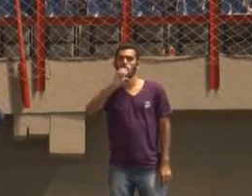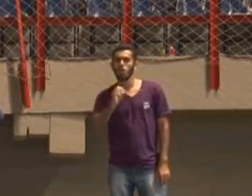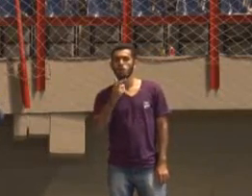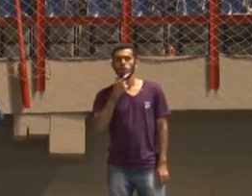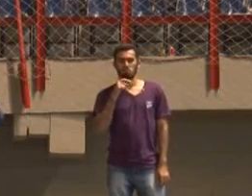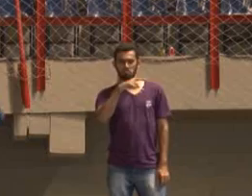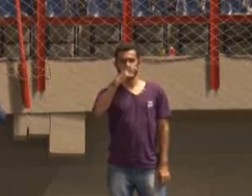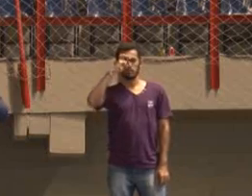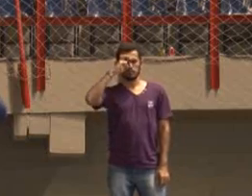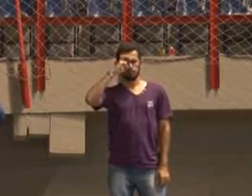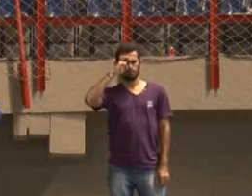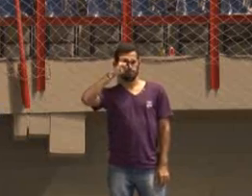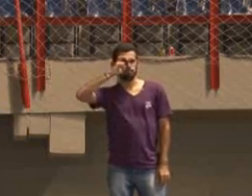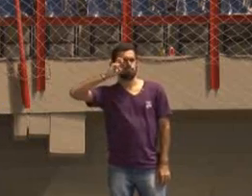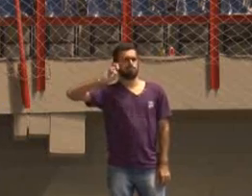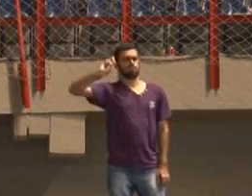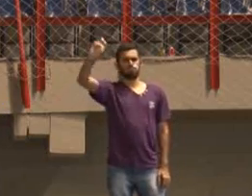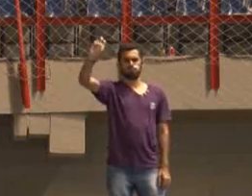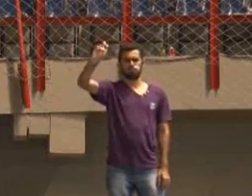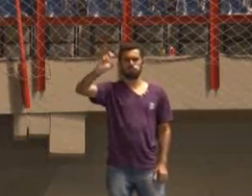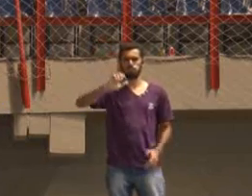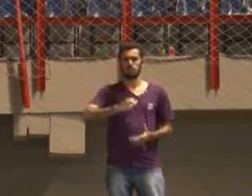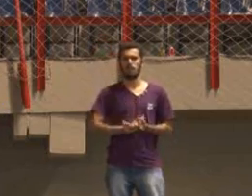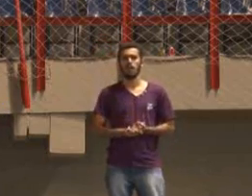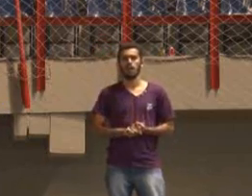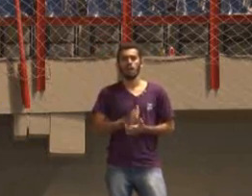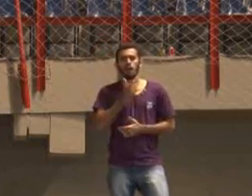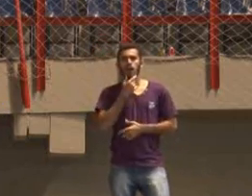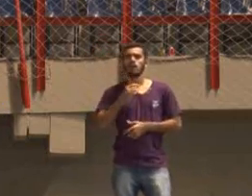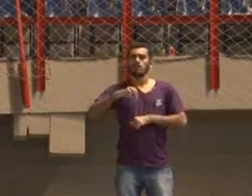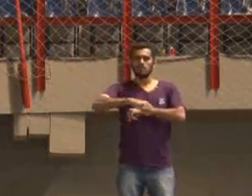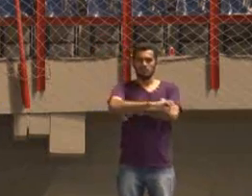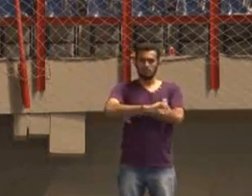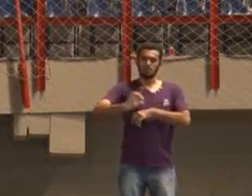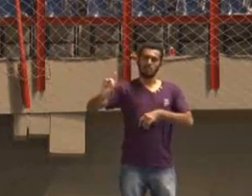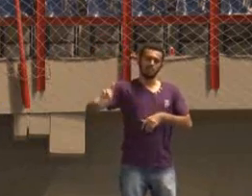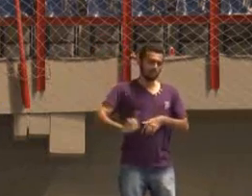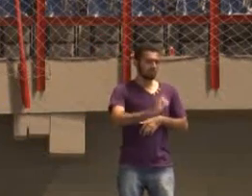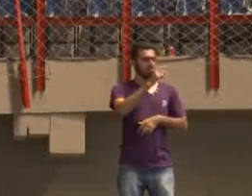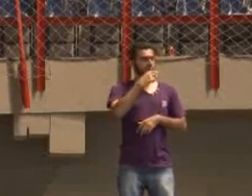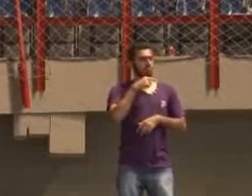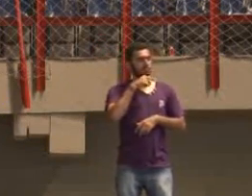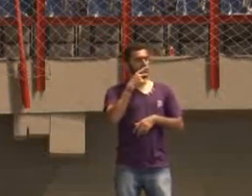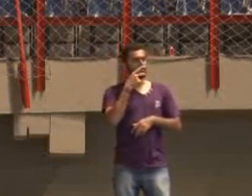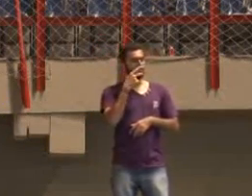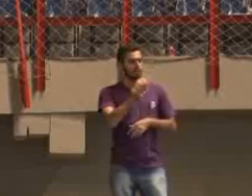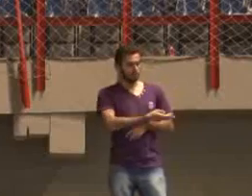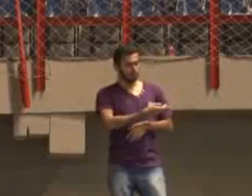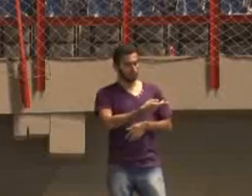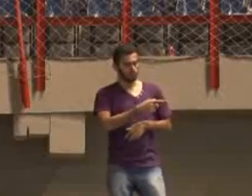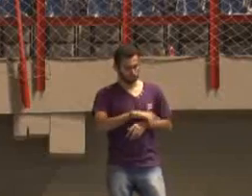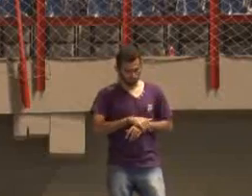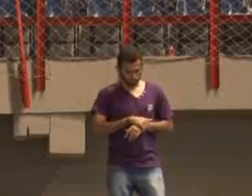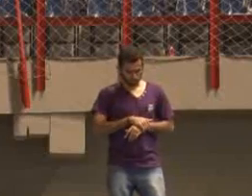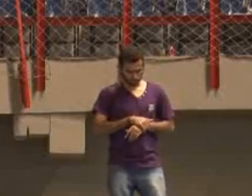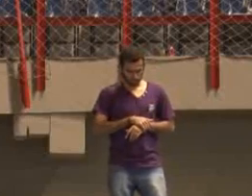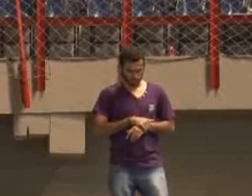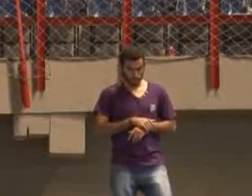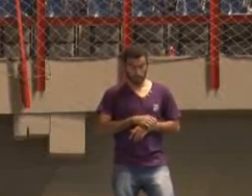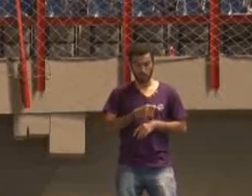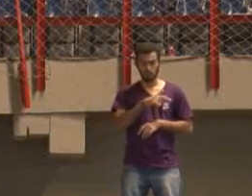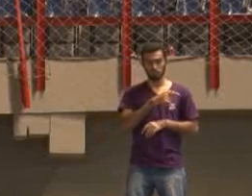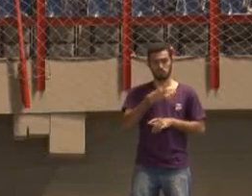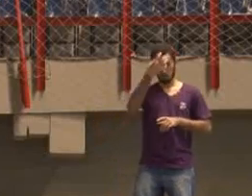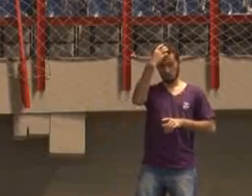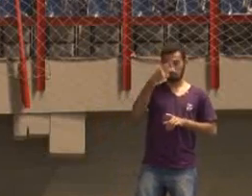genial, inteligentíssimo. E ele chegou para o Dédalo e disse, olha Dédalo, eu quero que você